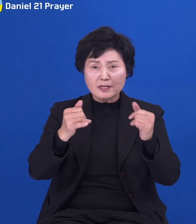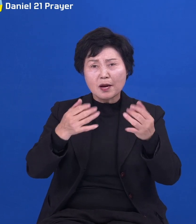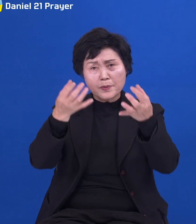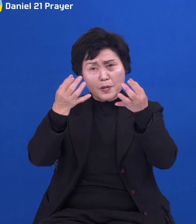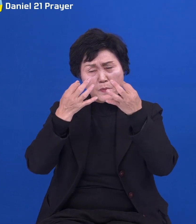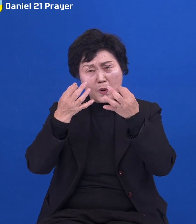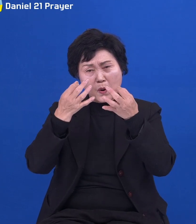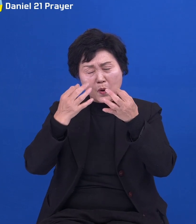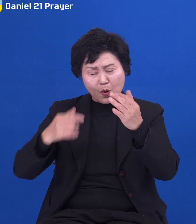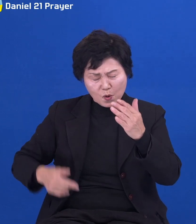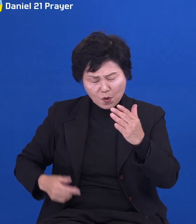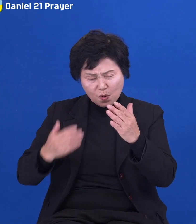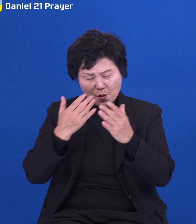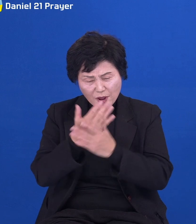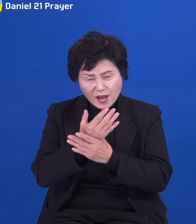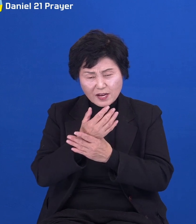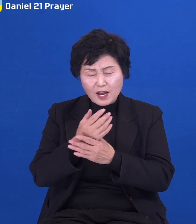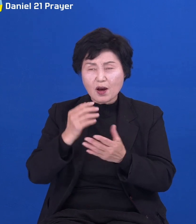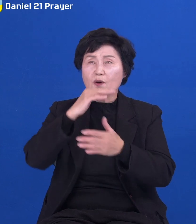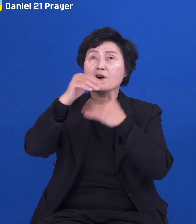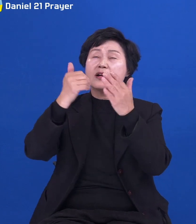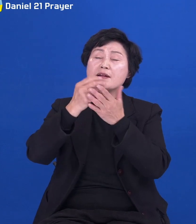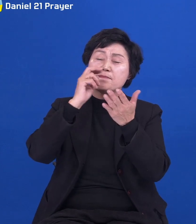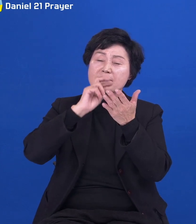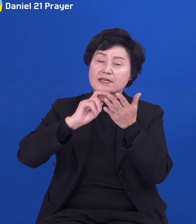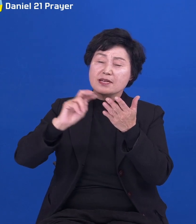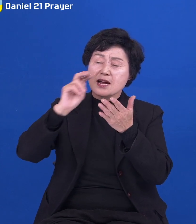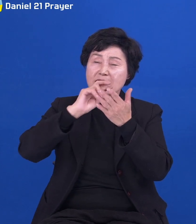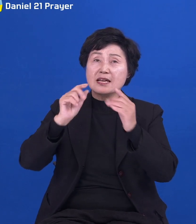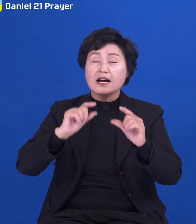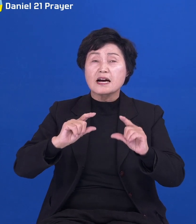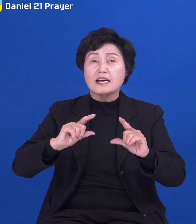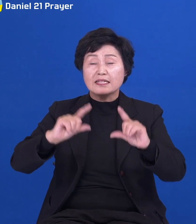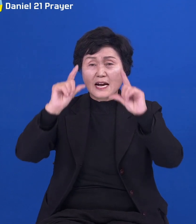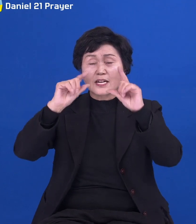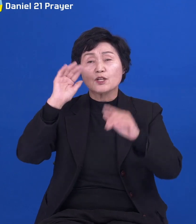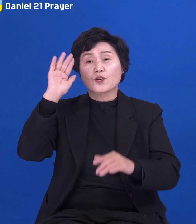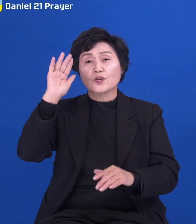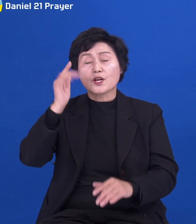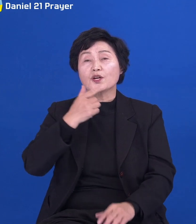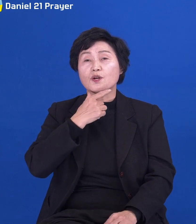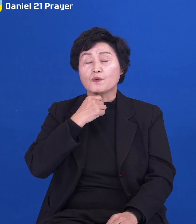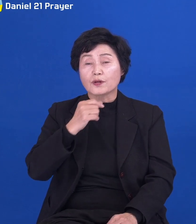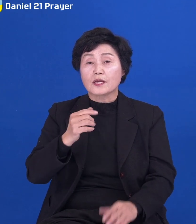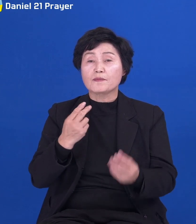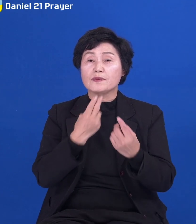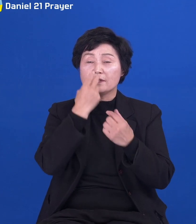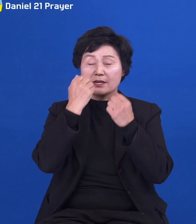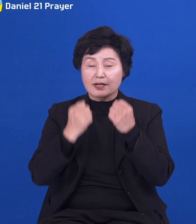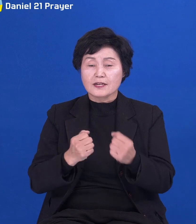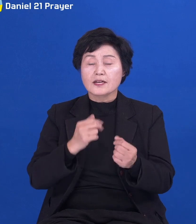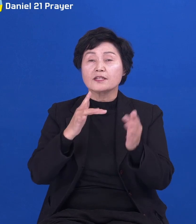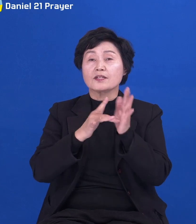회개하면서 하나님을 찬양하는 뜨거운 나날들이 될 수 있기를 소망하며 살아계신 예수님의 이름으로